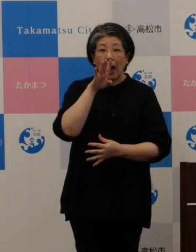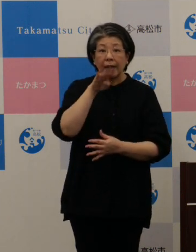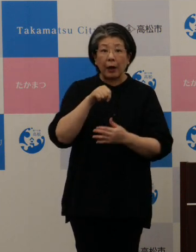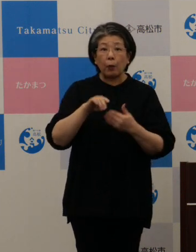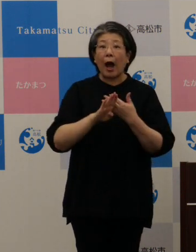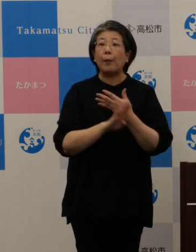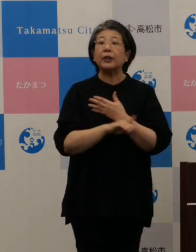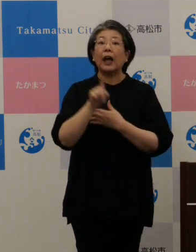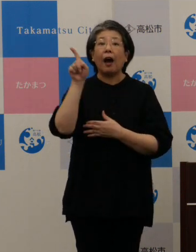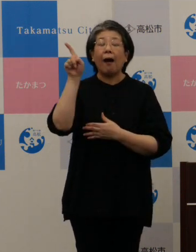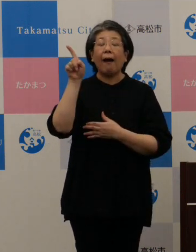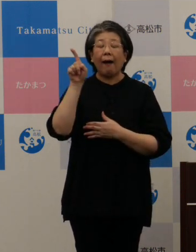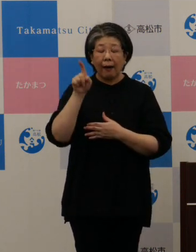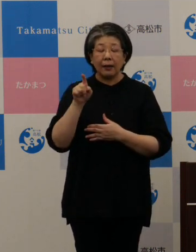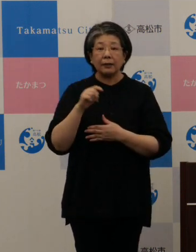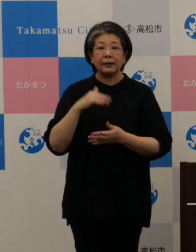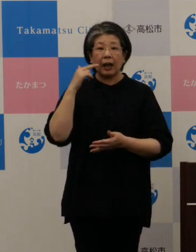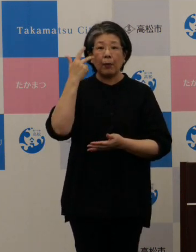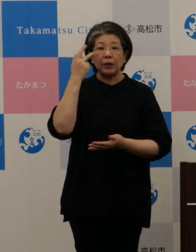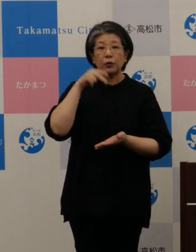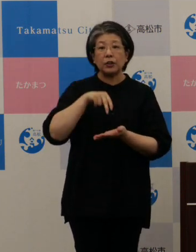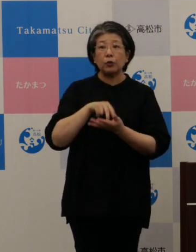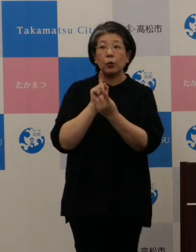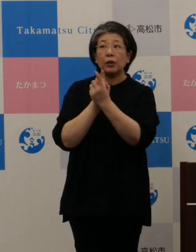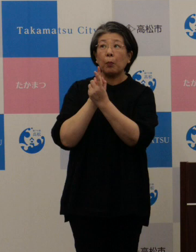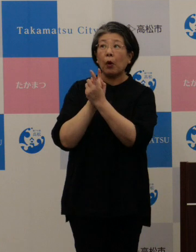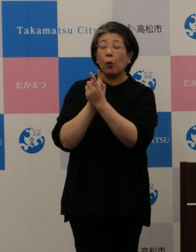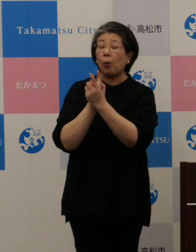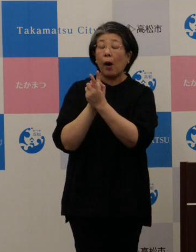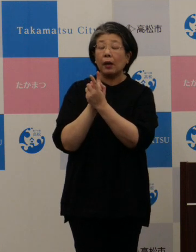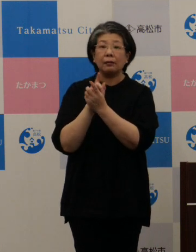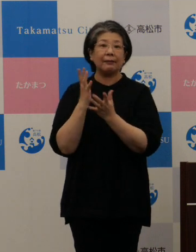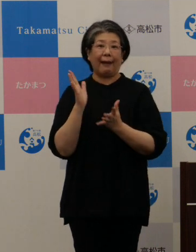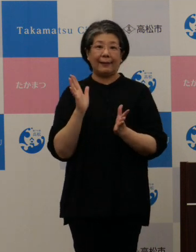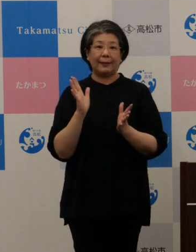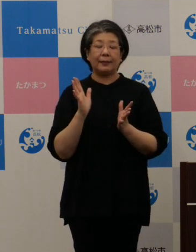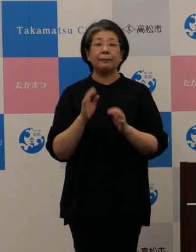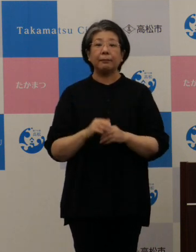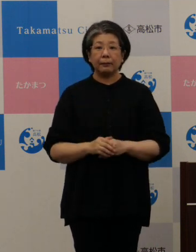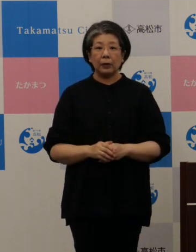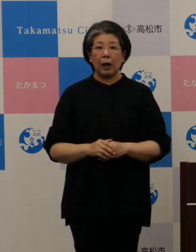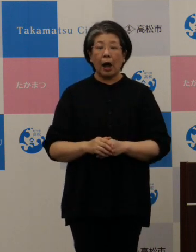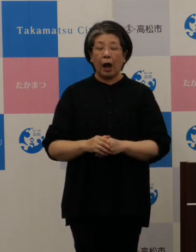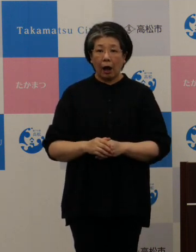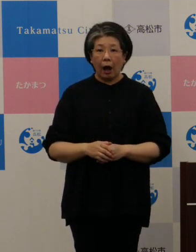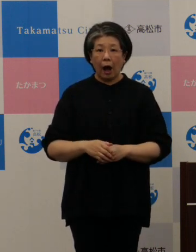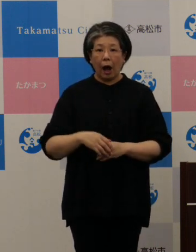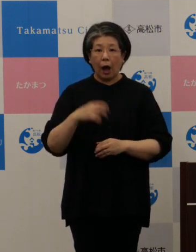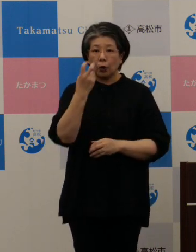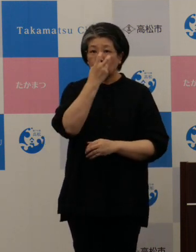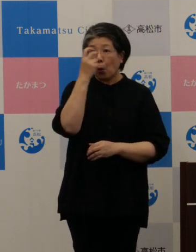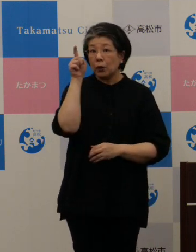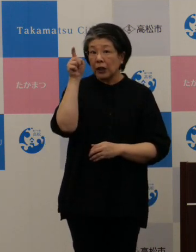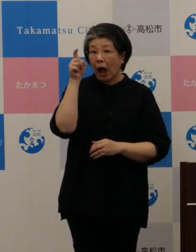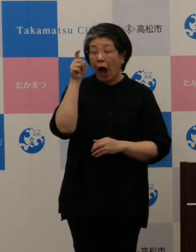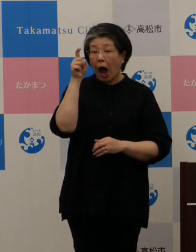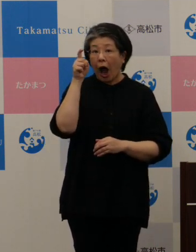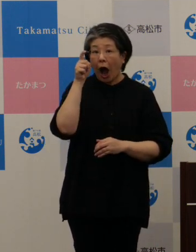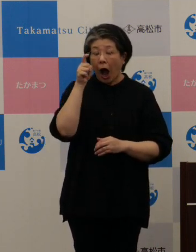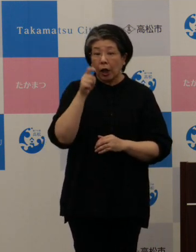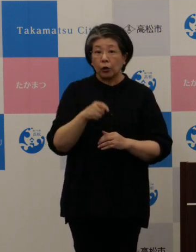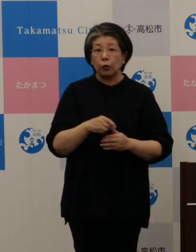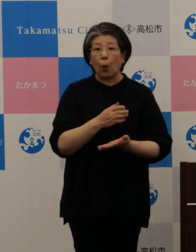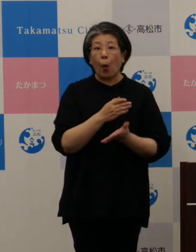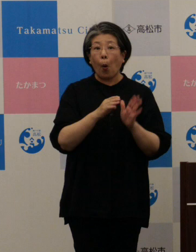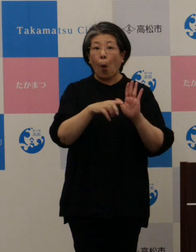、本市としてもそれについては対応はしておりません。従いまして、どういう項目が示されて、どういう項目